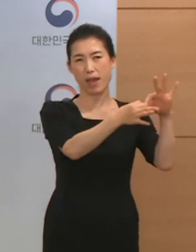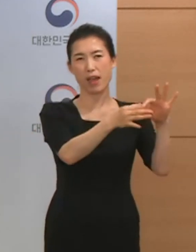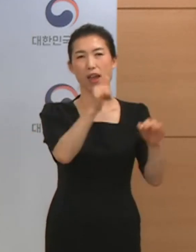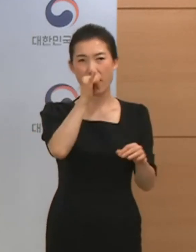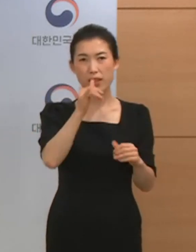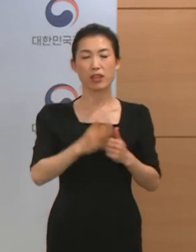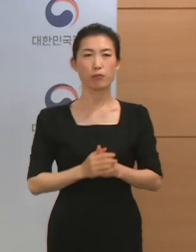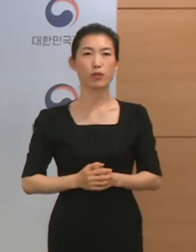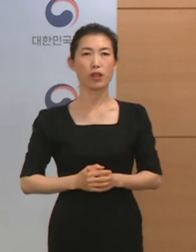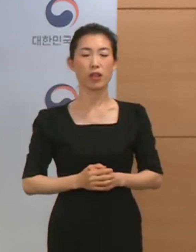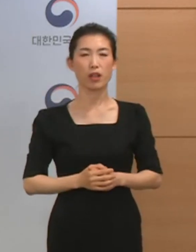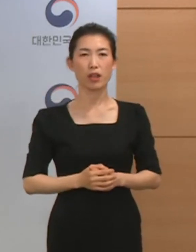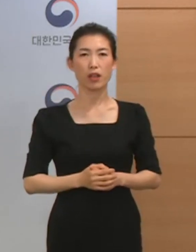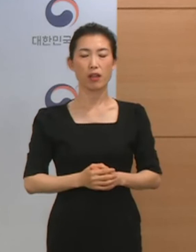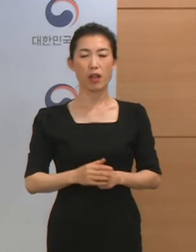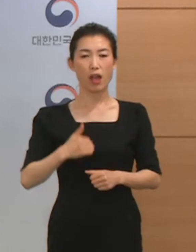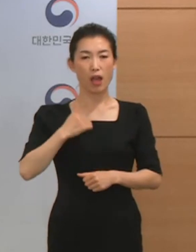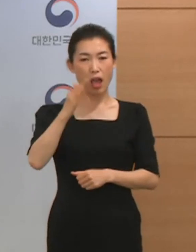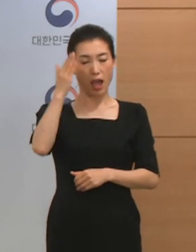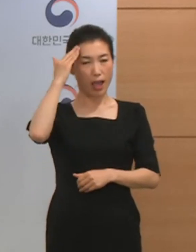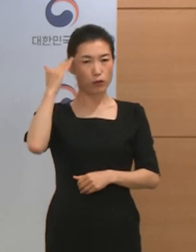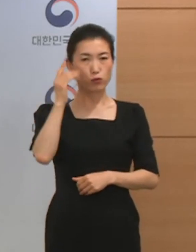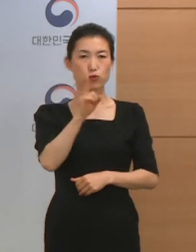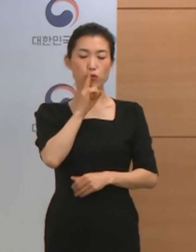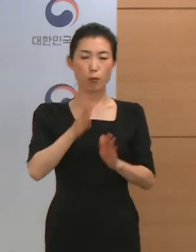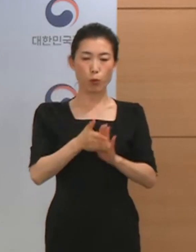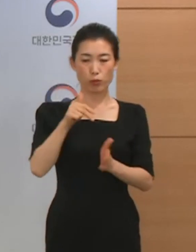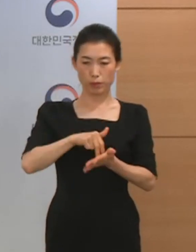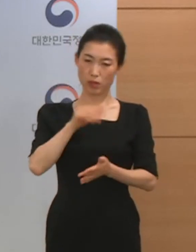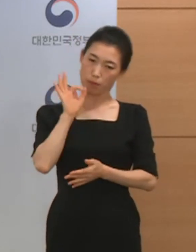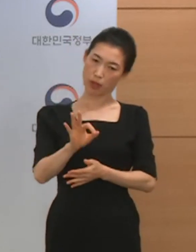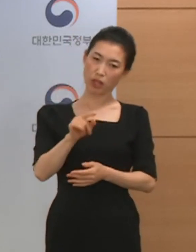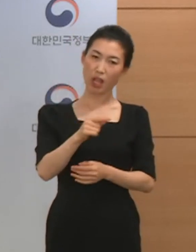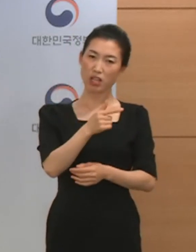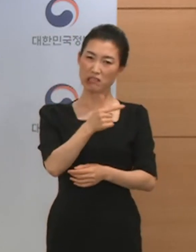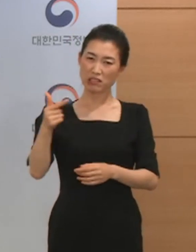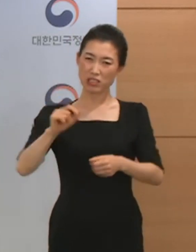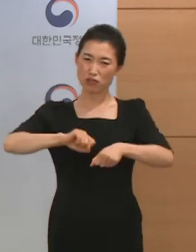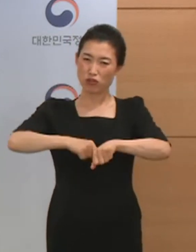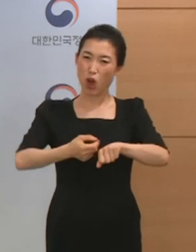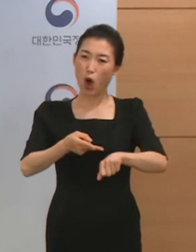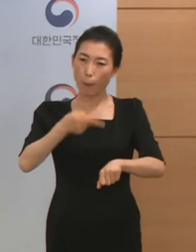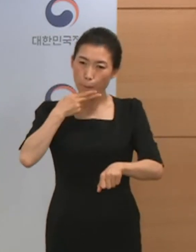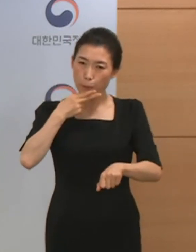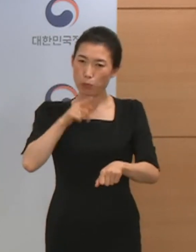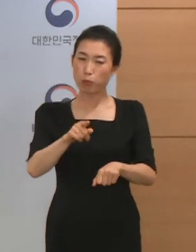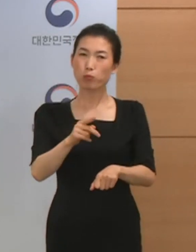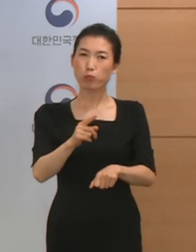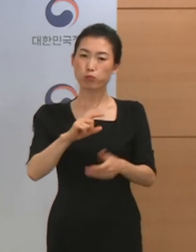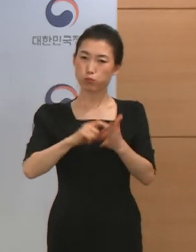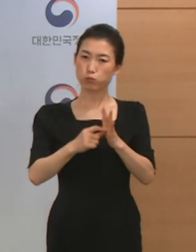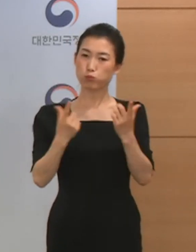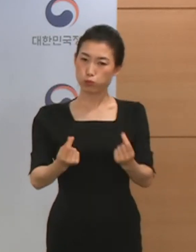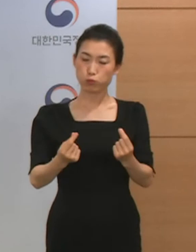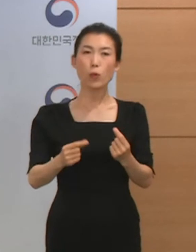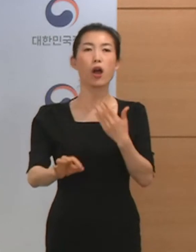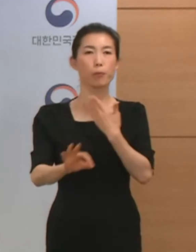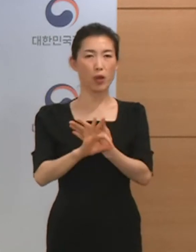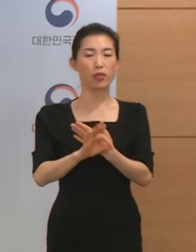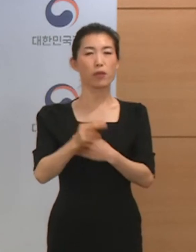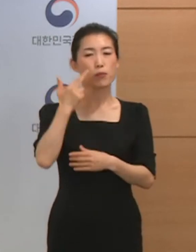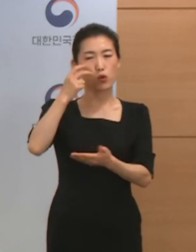없는 선에서는 그 기준들을 인정해서 협약이 지켜지고 있습니다. 다만 지금 문의하신 것 중에서 카투사